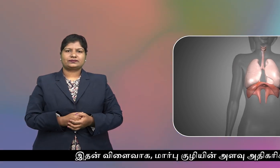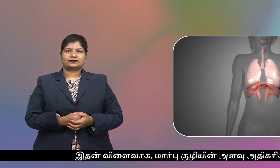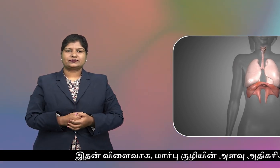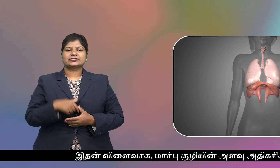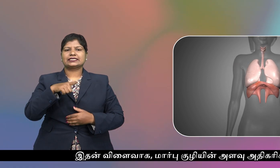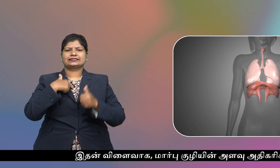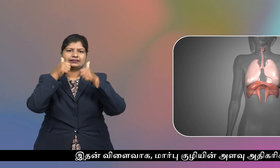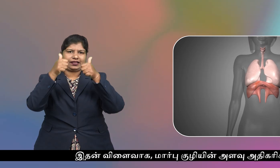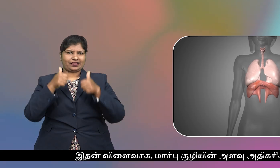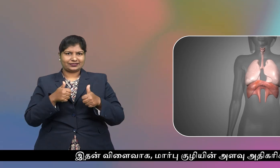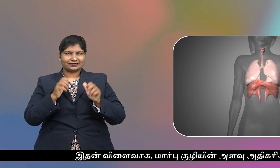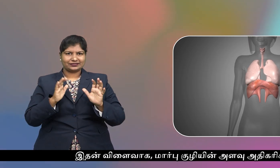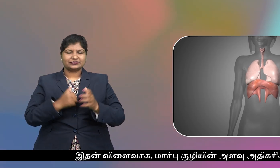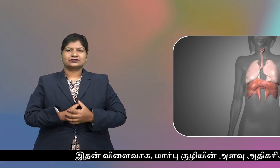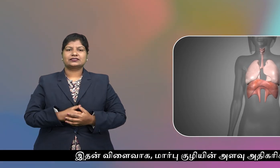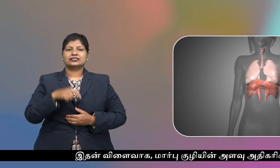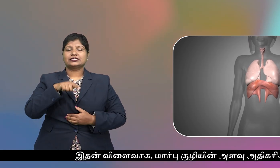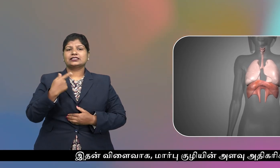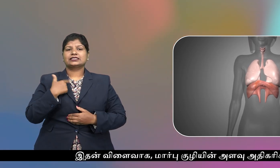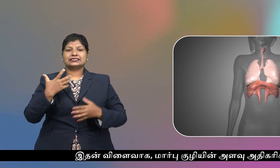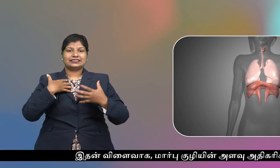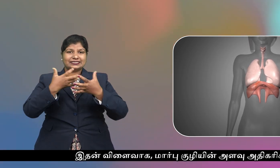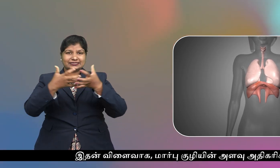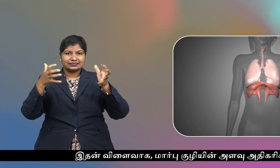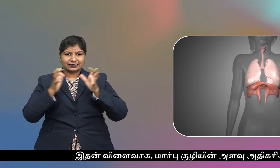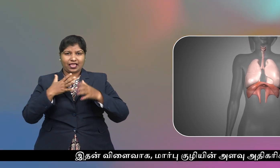இதன் விளைவாக மார்பு குழியின் அளவு அதிகரிக்கிறது.